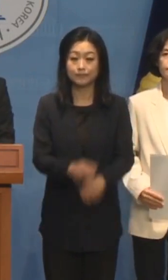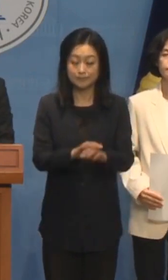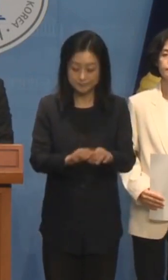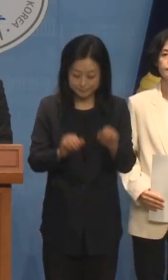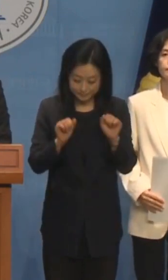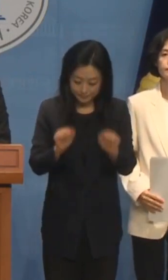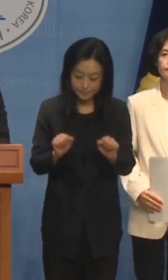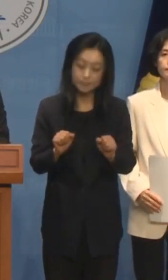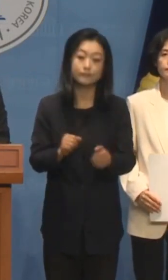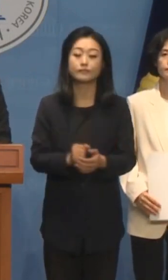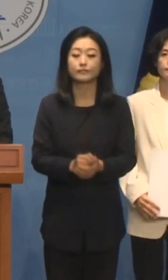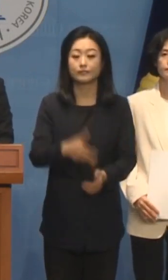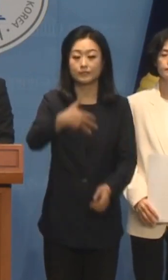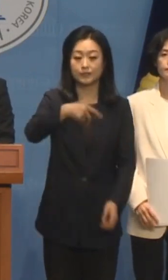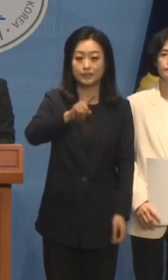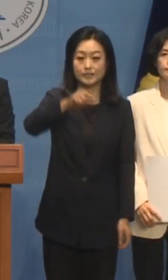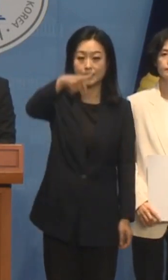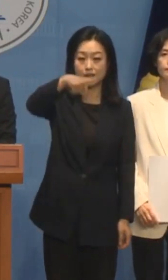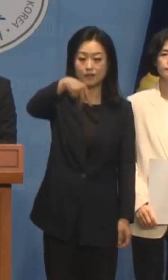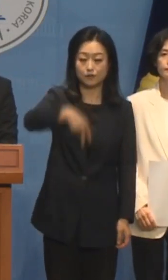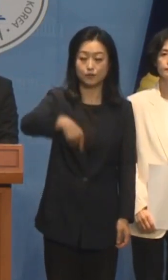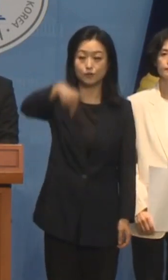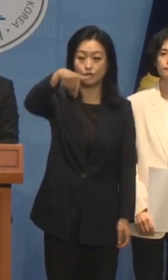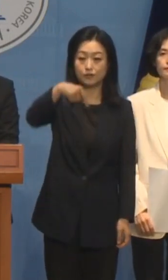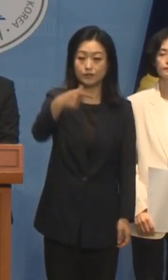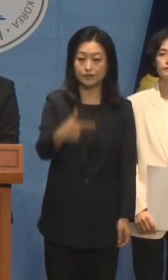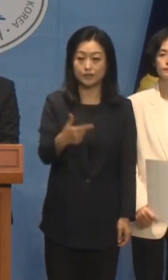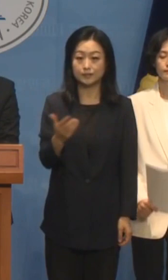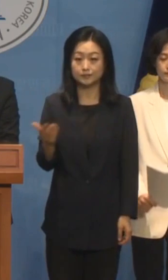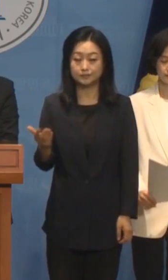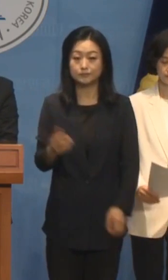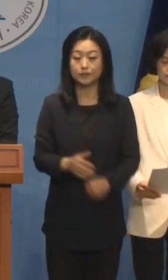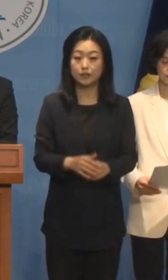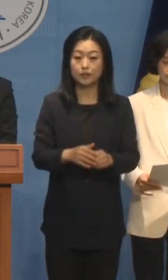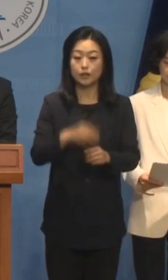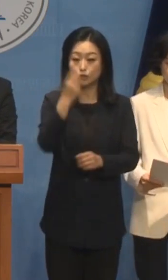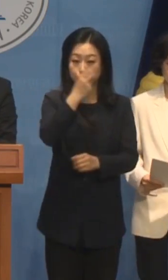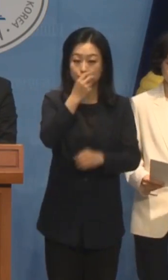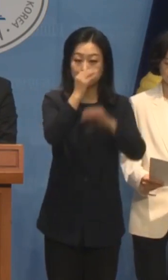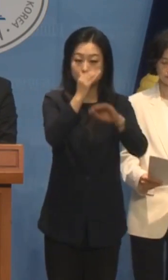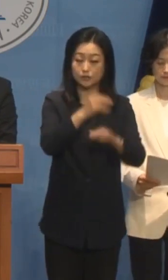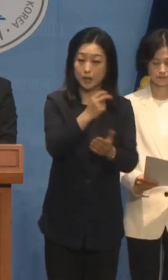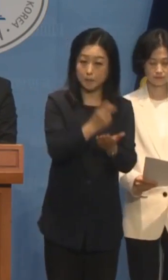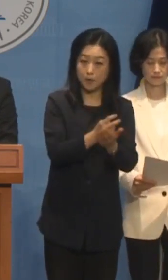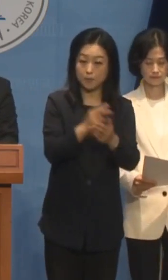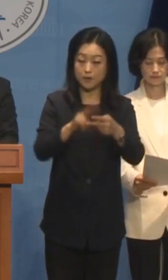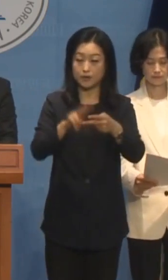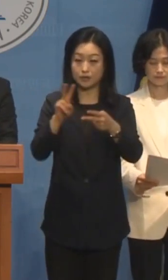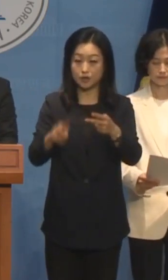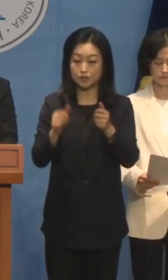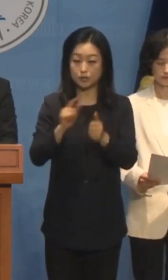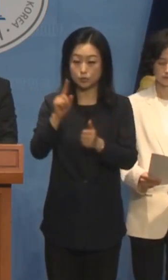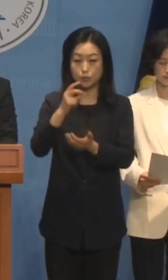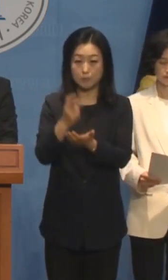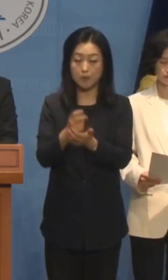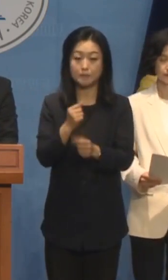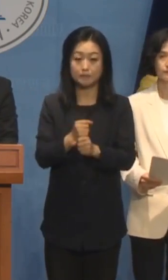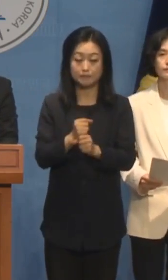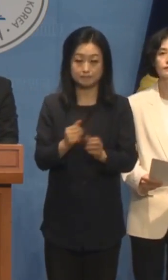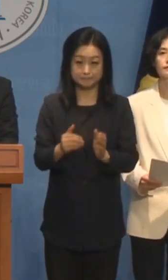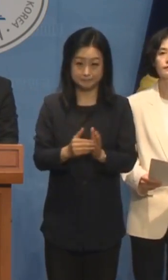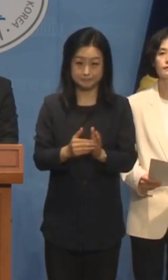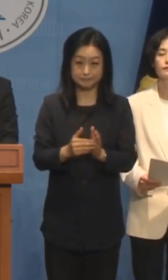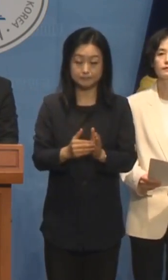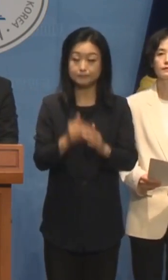안녕하십니까. 조국혁신당의 차규건 의원입니다. 저는 수사절차법 제정안 및 형사소송법 개정안을 발의합니다.